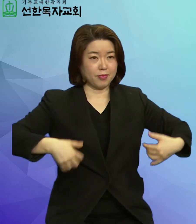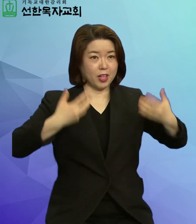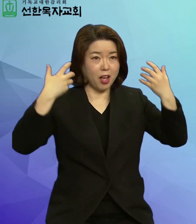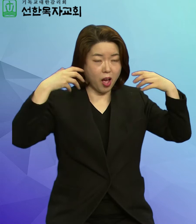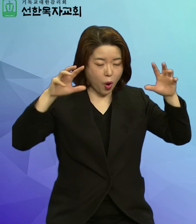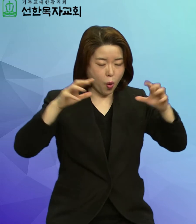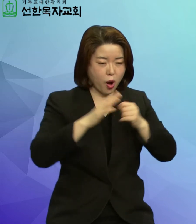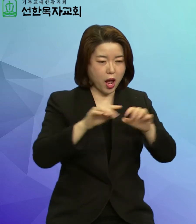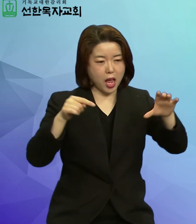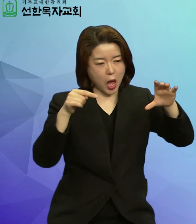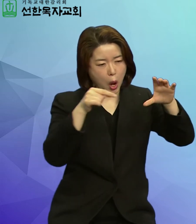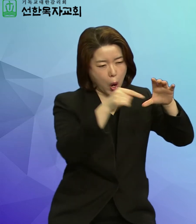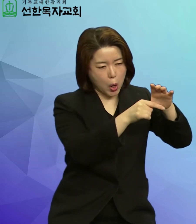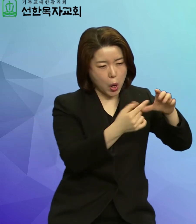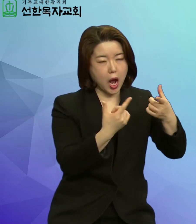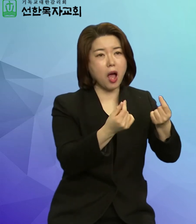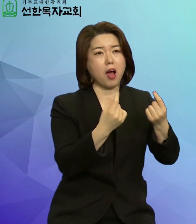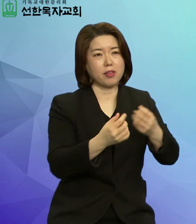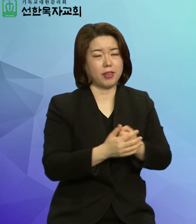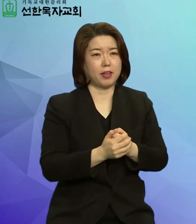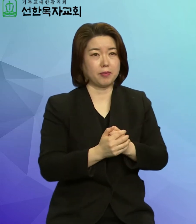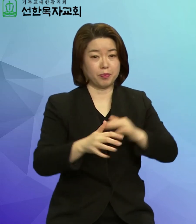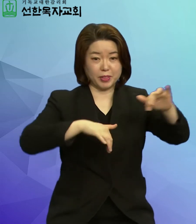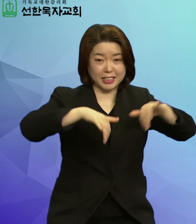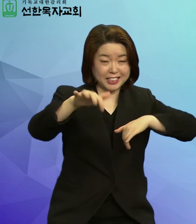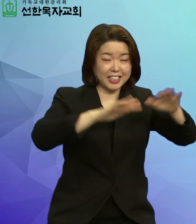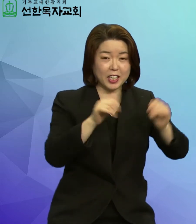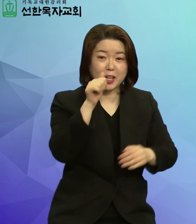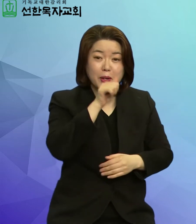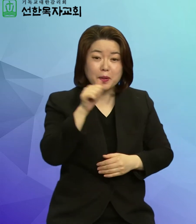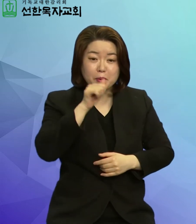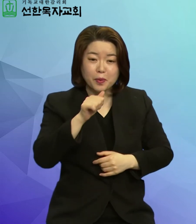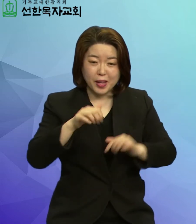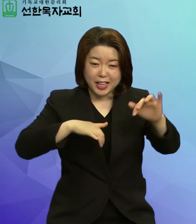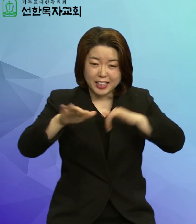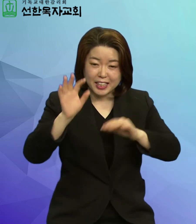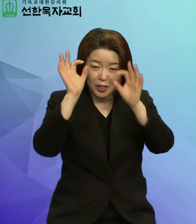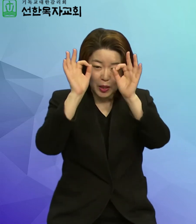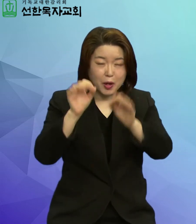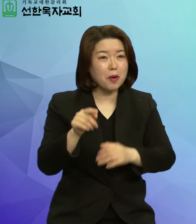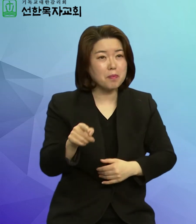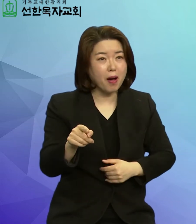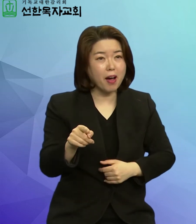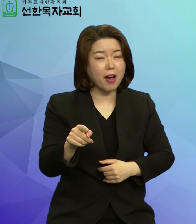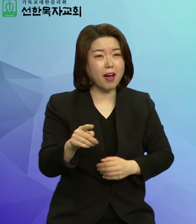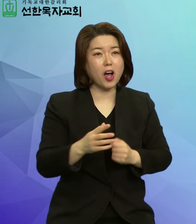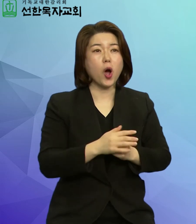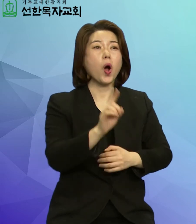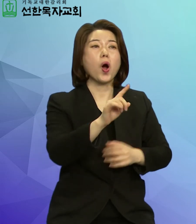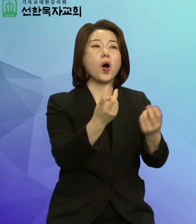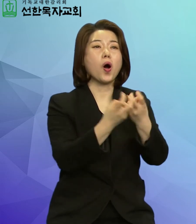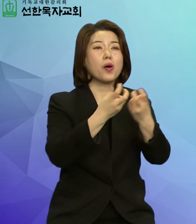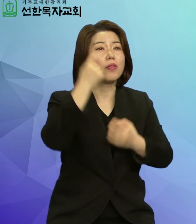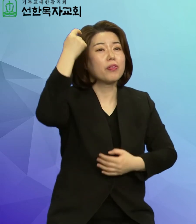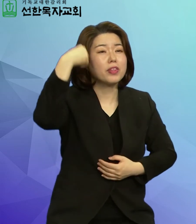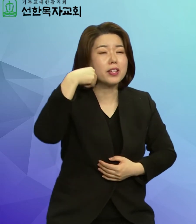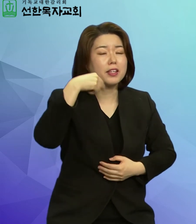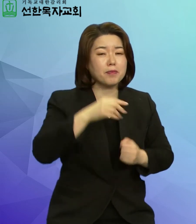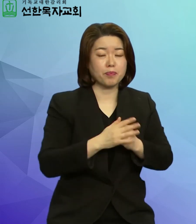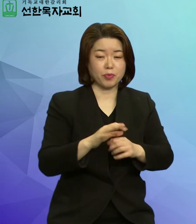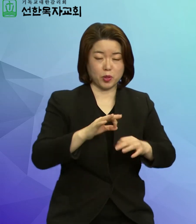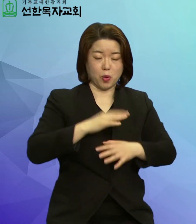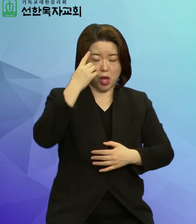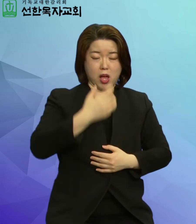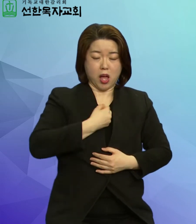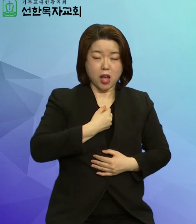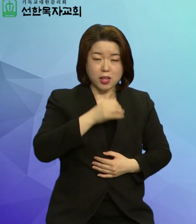굴 속에 들어가는 것과 같다. 여러분 지나다가 길거리에 고양이를 보신다면 어떤